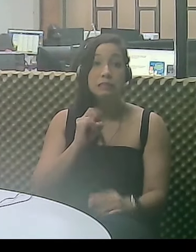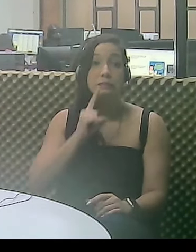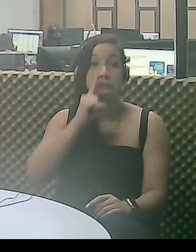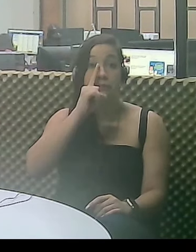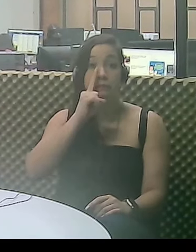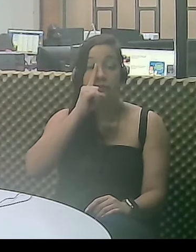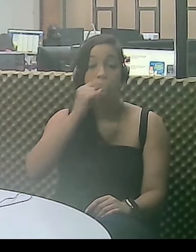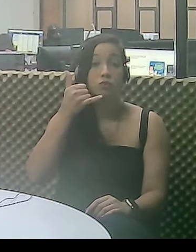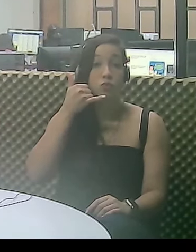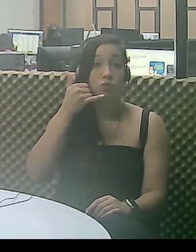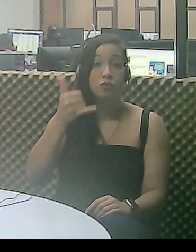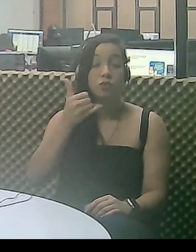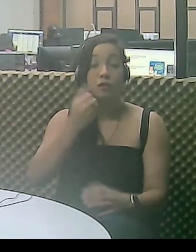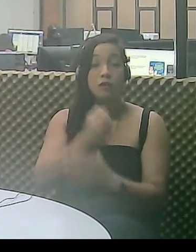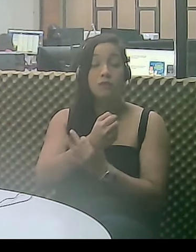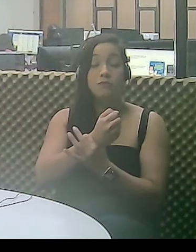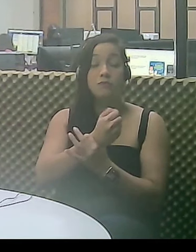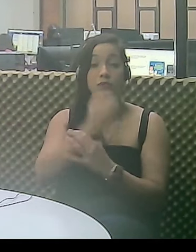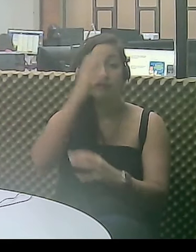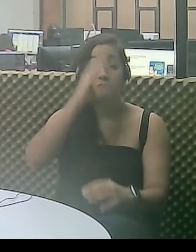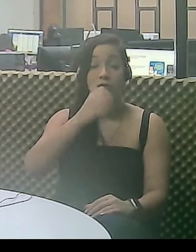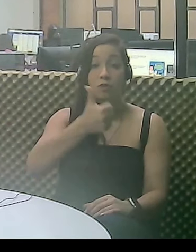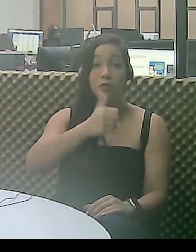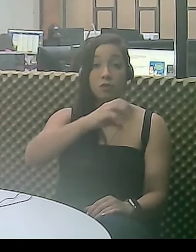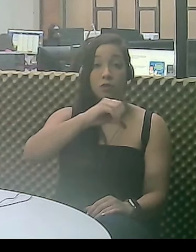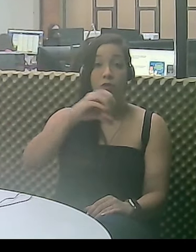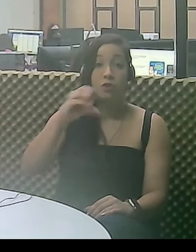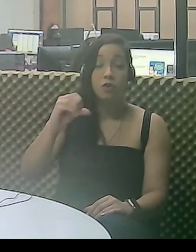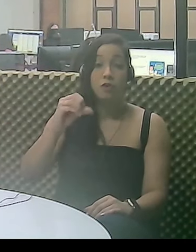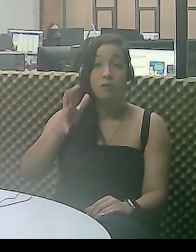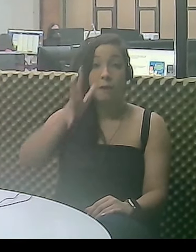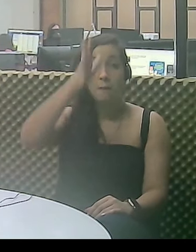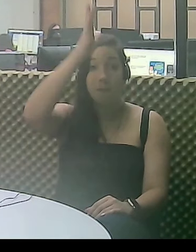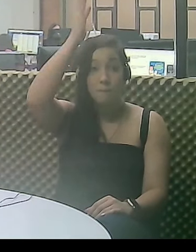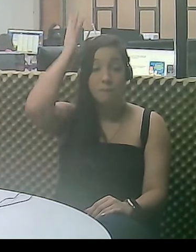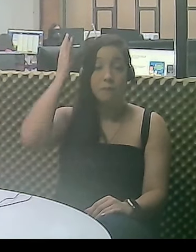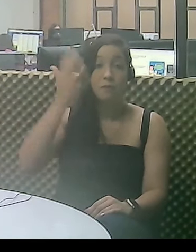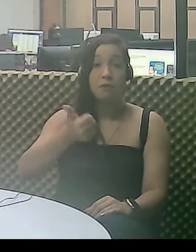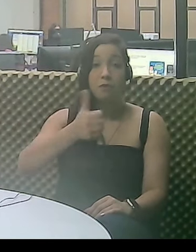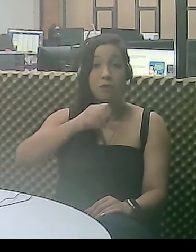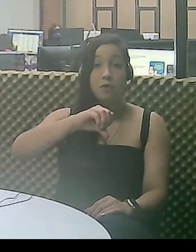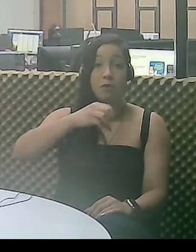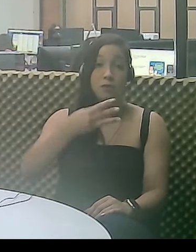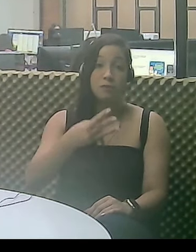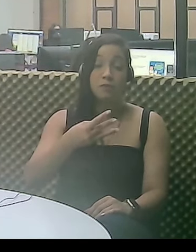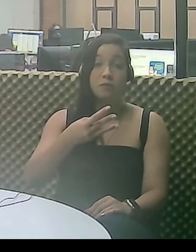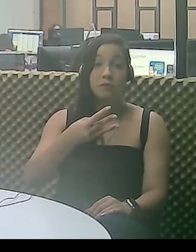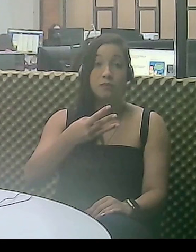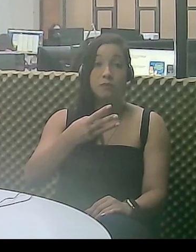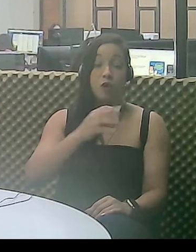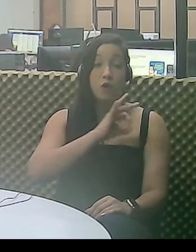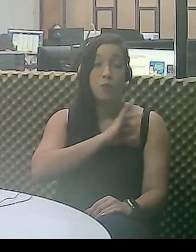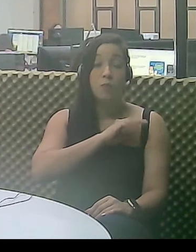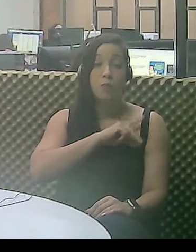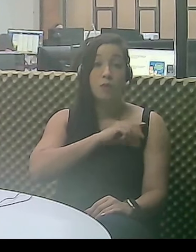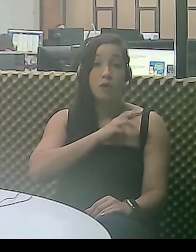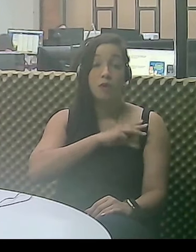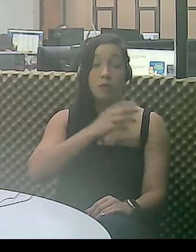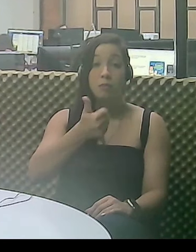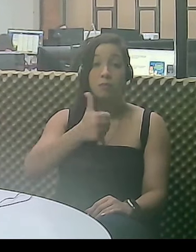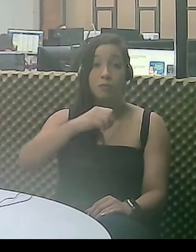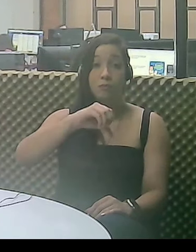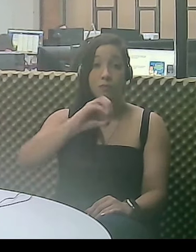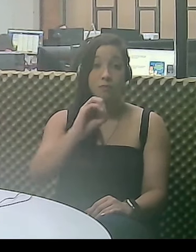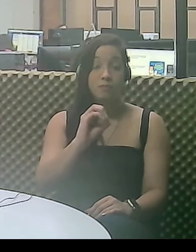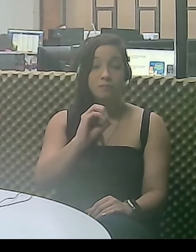Em caso de perigo, acione Defesa Civil pelo 199, Corpo de Bombeiros pelo 193 e Polícia Militar pelo